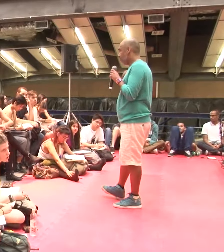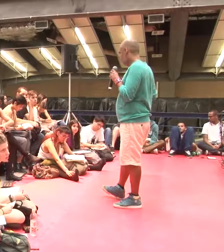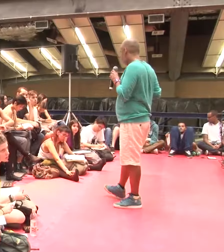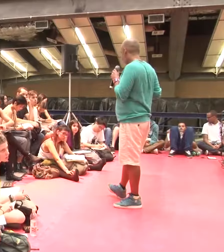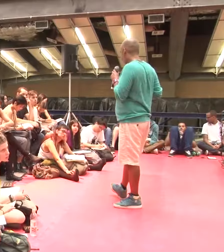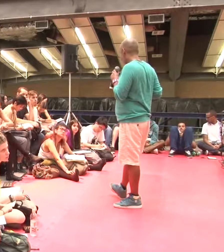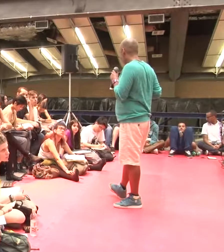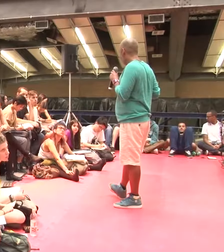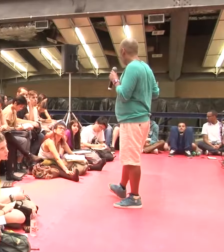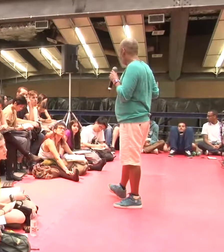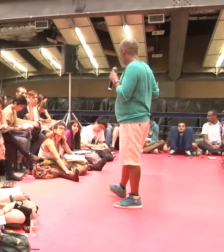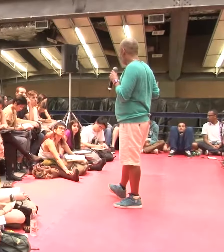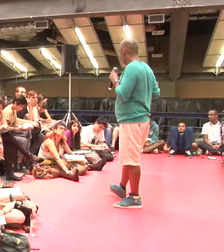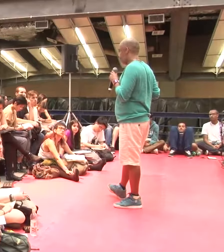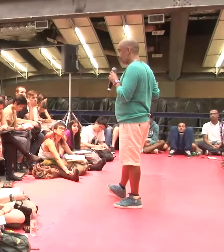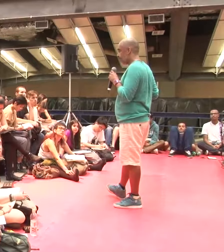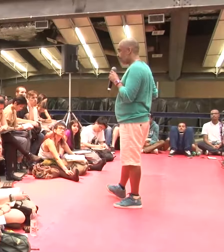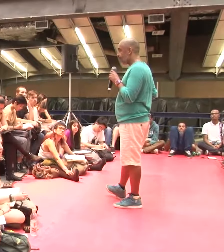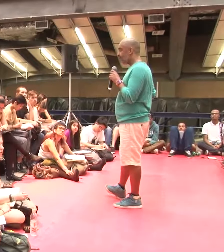caso da Pombinha.